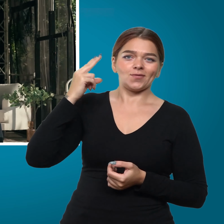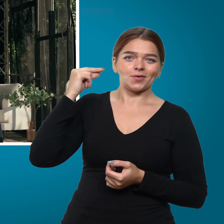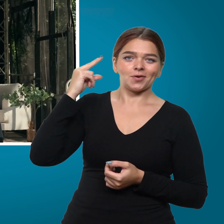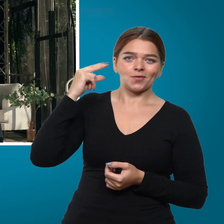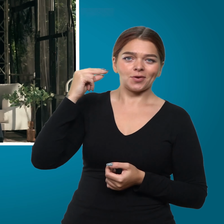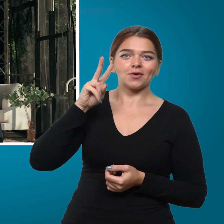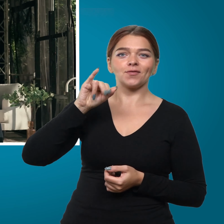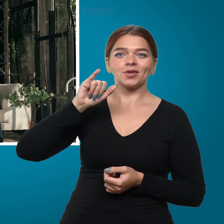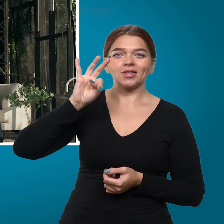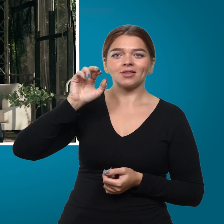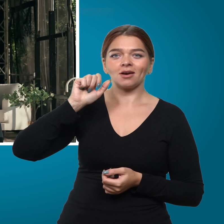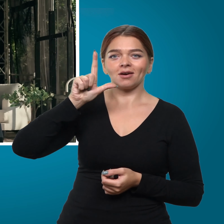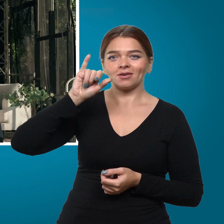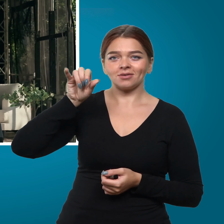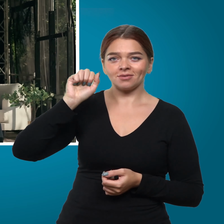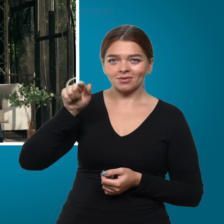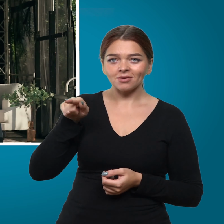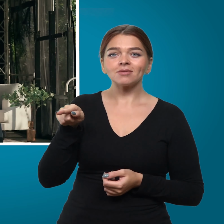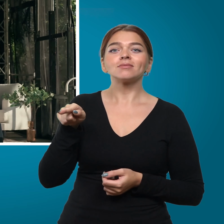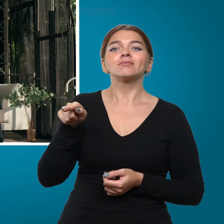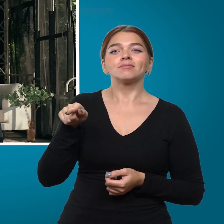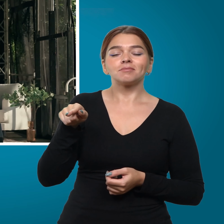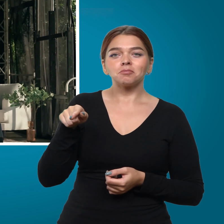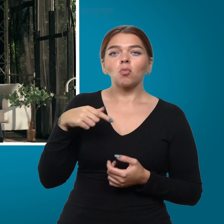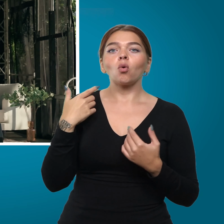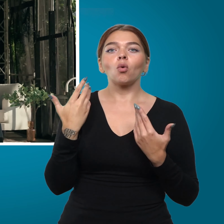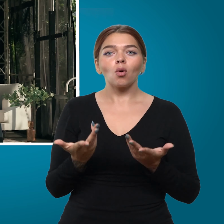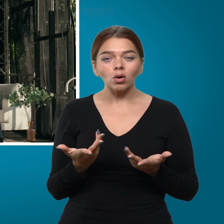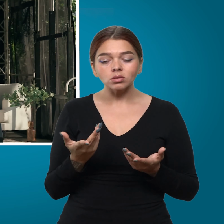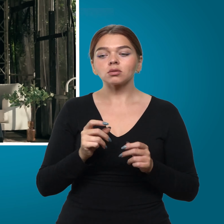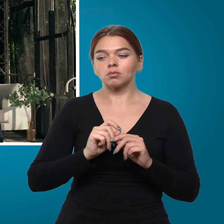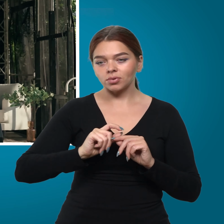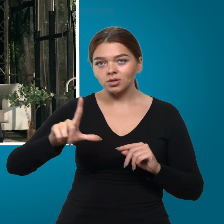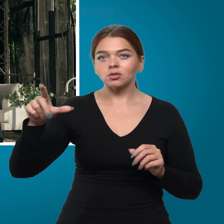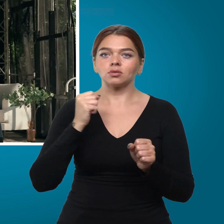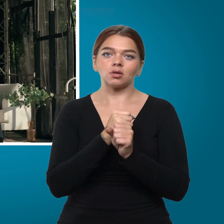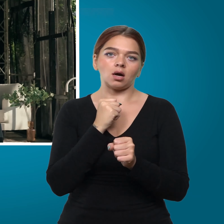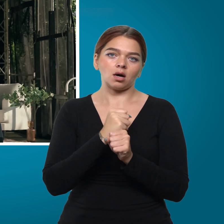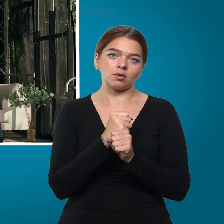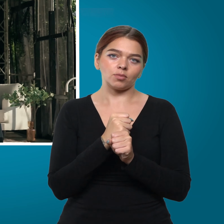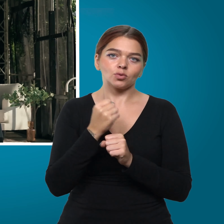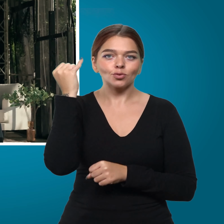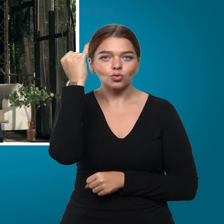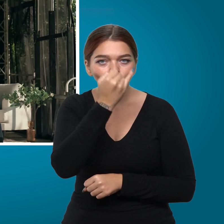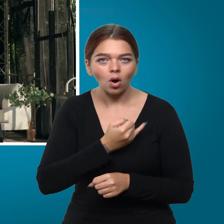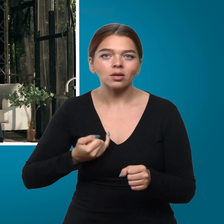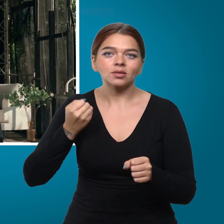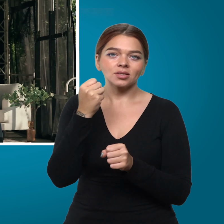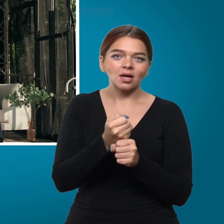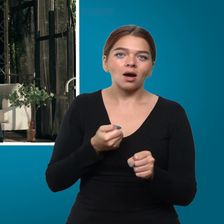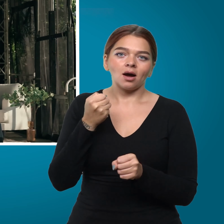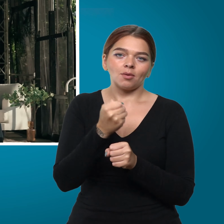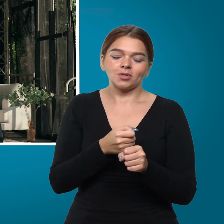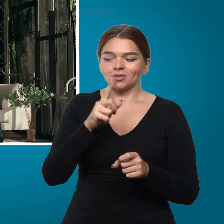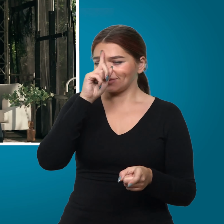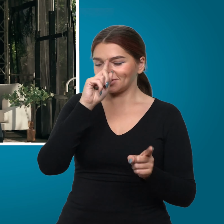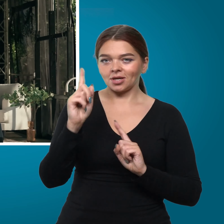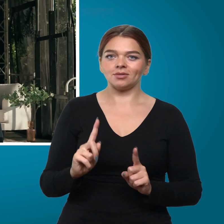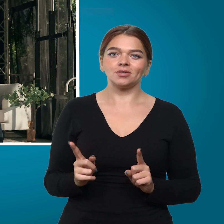patikėjau, aš tokia, ką, jūs čia rimtai, jo, tipo, laimėjo, sveikinam. Ten visa pakilėta ta